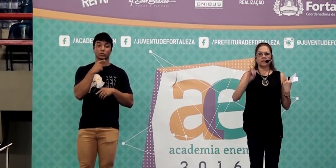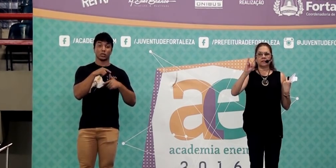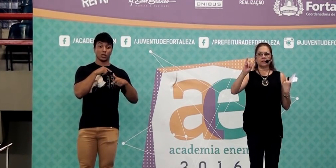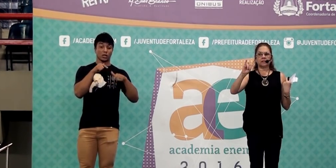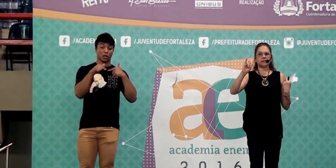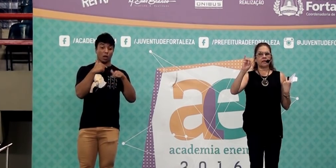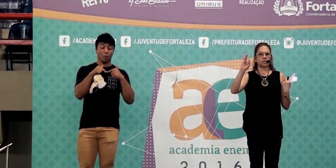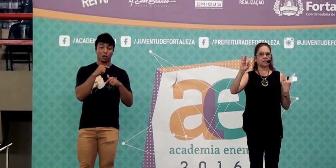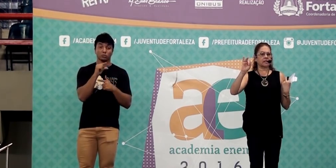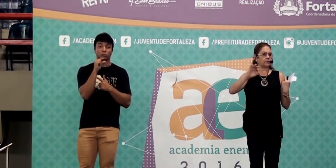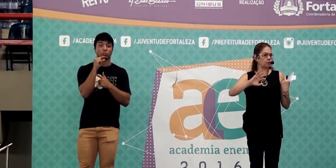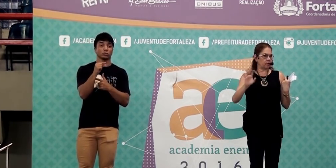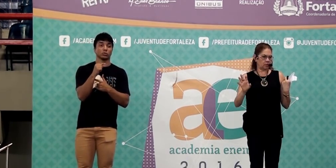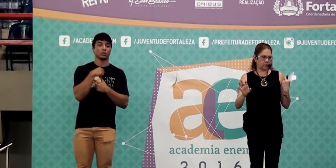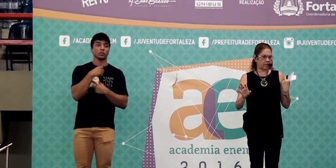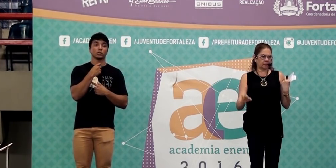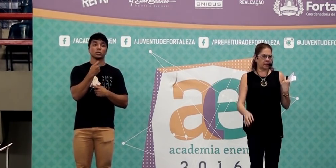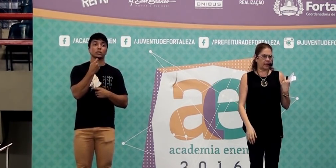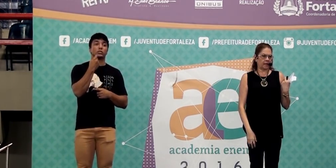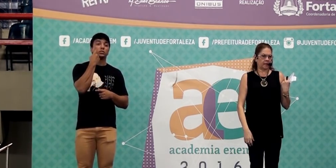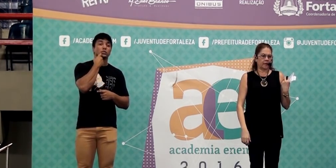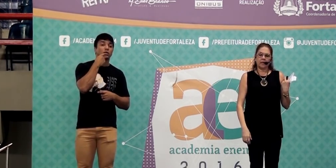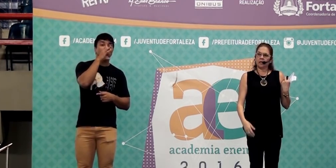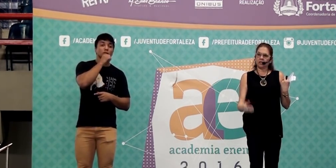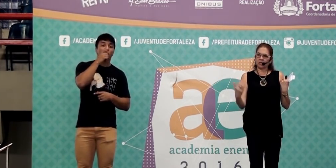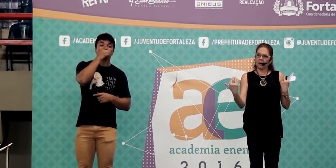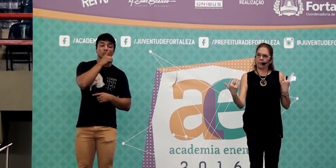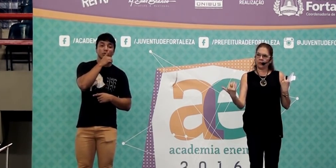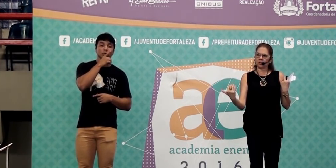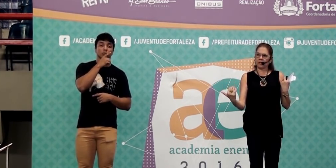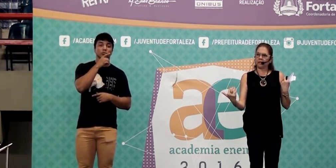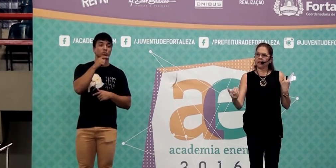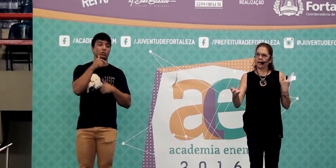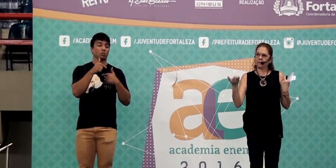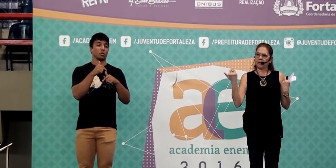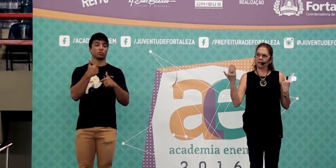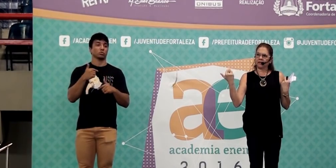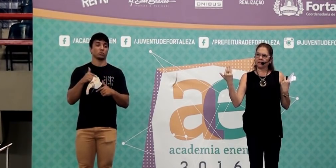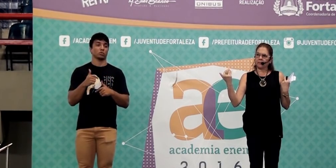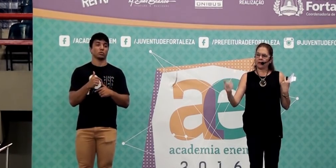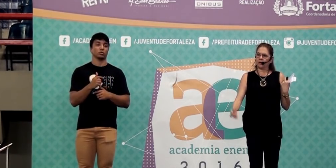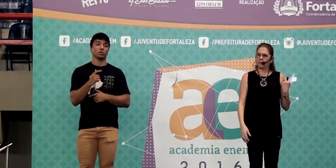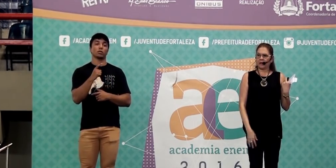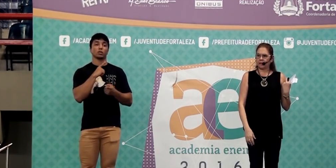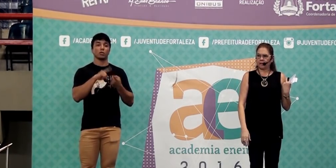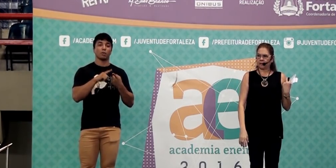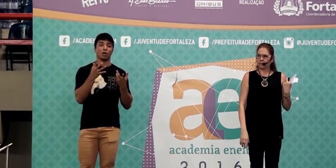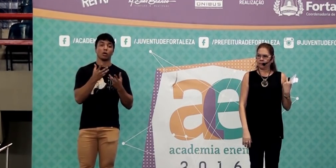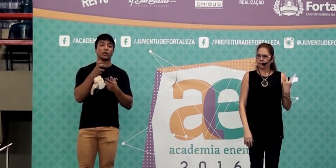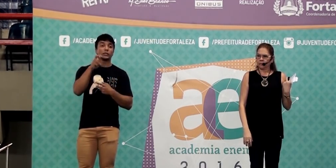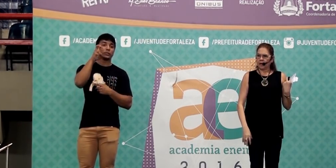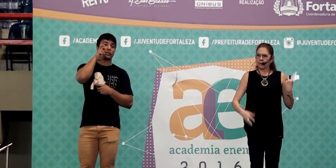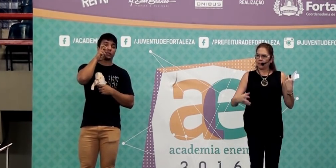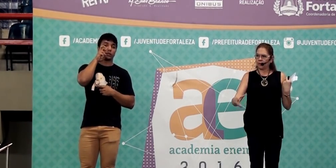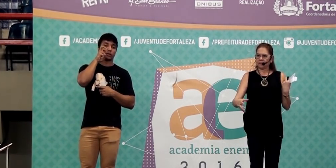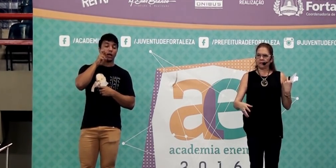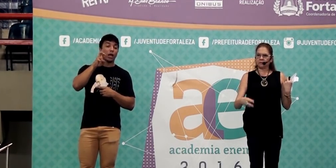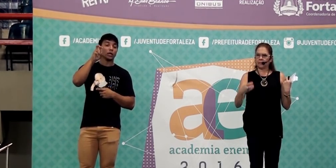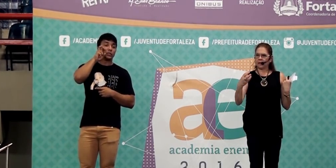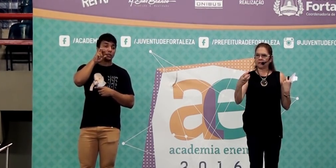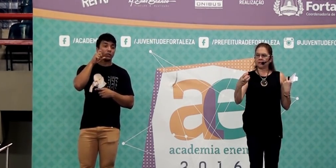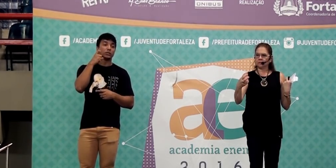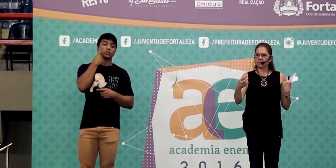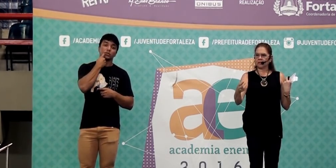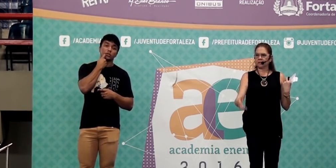grande, que sexta, sábado, domingo, ninguém trabalha. E já há um projeto de lei para ele antecipar agora para quinta. A